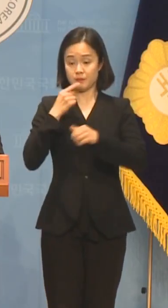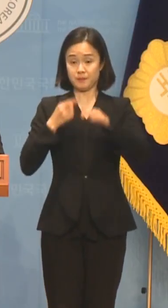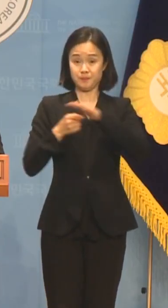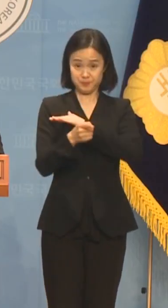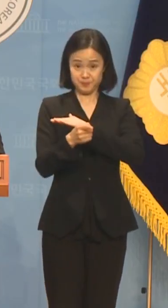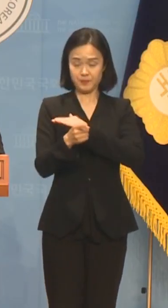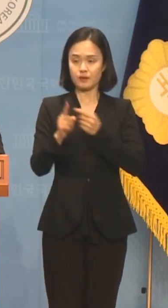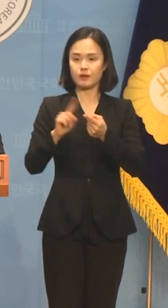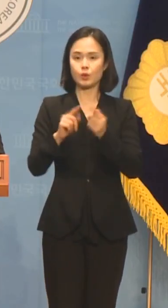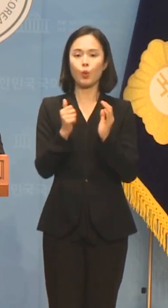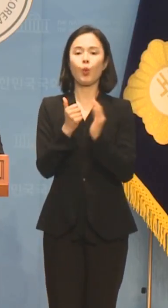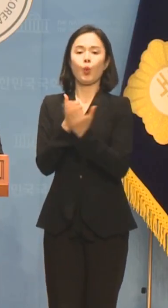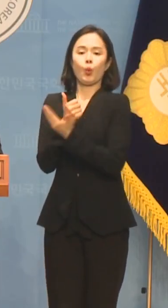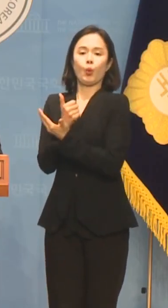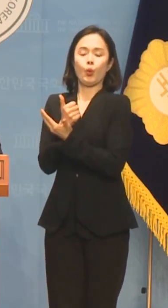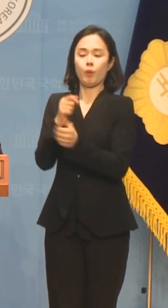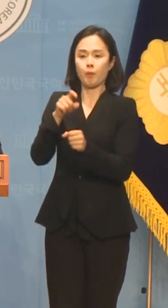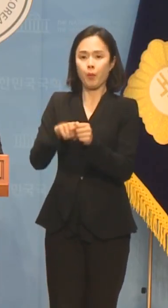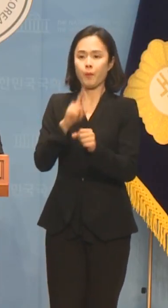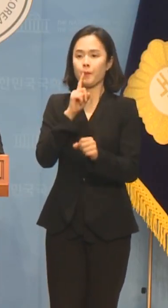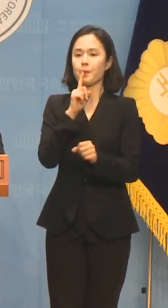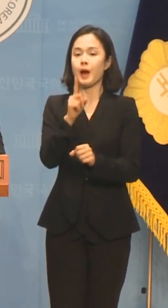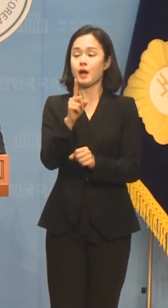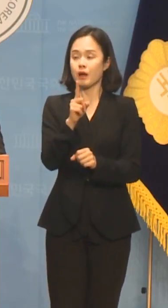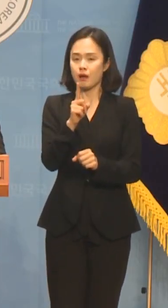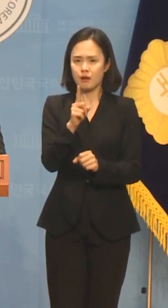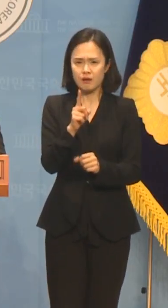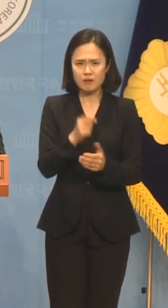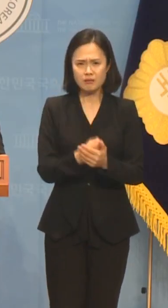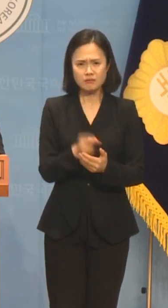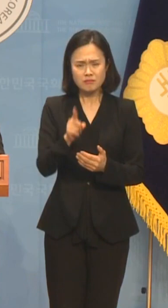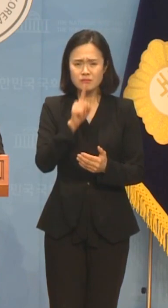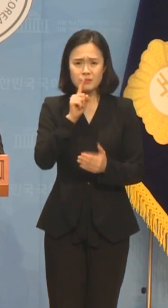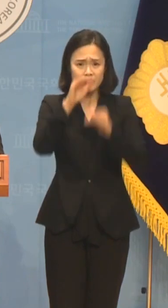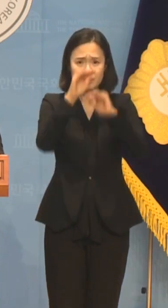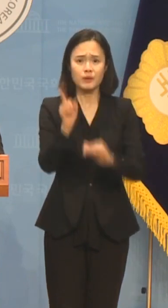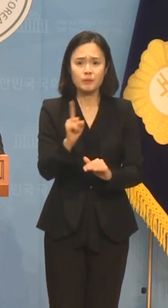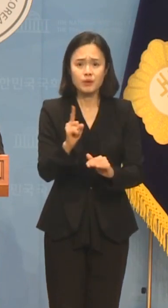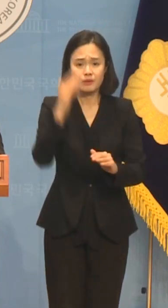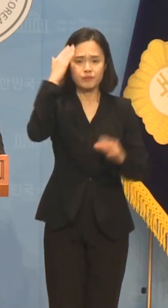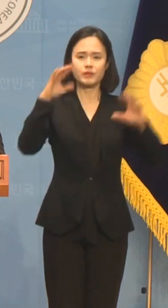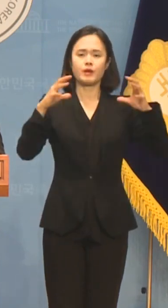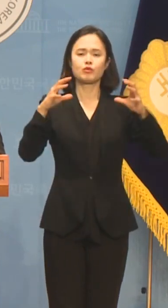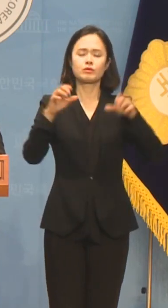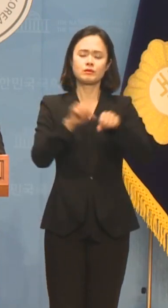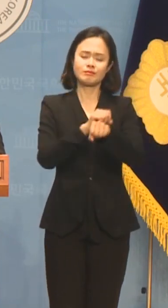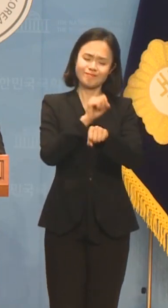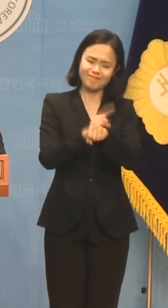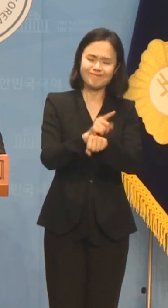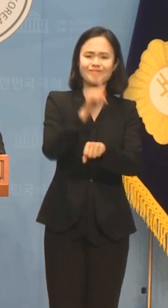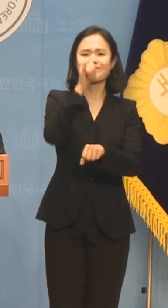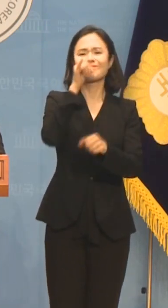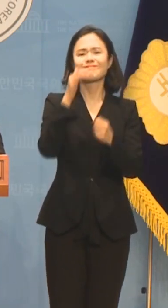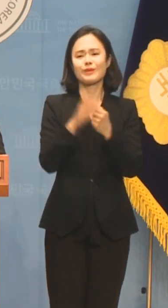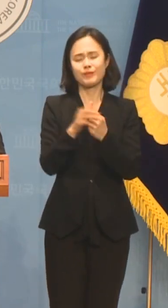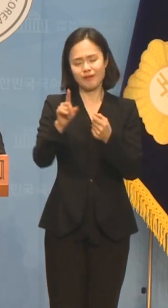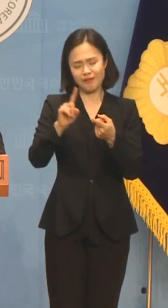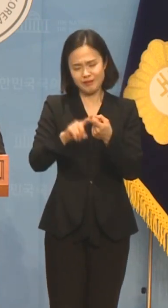한다고 말한 겁니다. 윤석열의 내란을 감싸고 돌아 내란의 힘이라는 오명으로 불리고